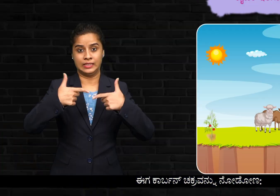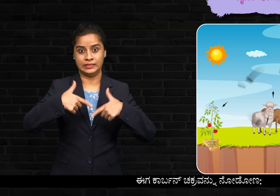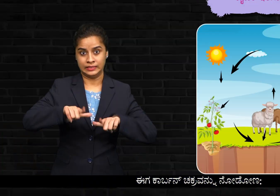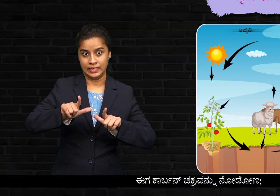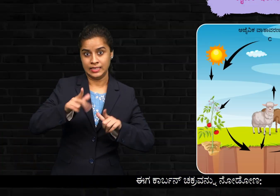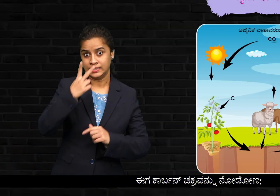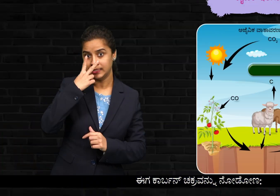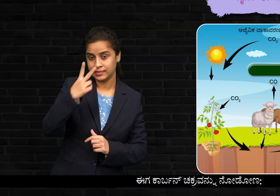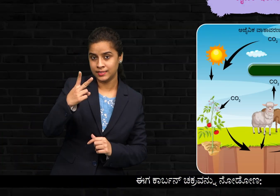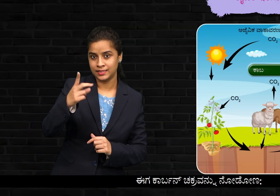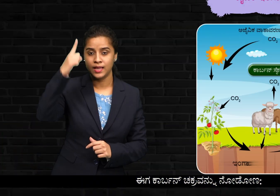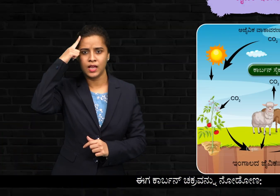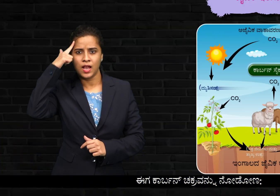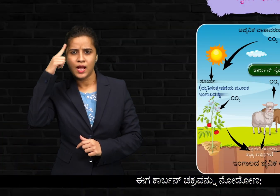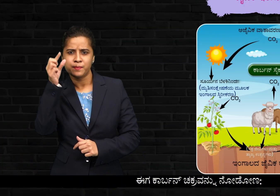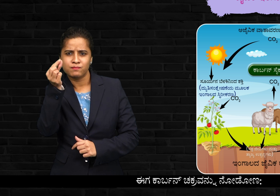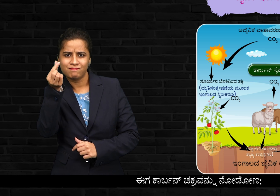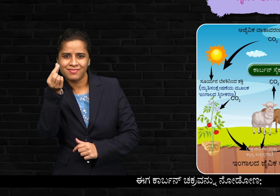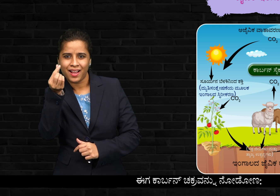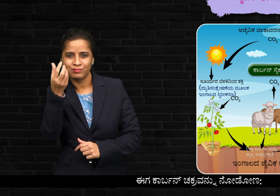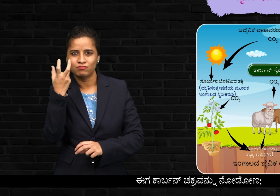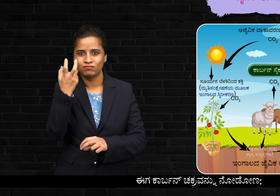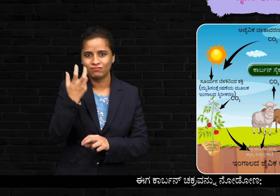ಈಗ ಕಾರ್ಬನ್ ಚಕ್ರವನ್ನ ನೋಡೋಣ.